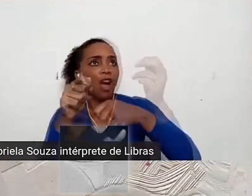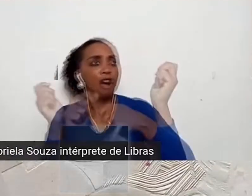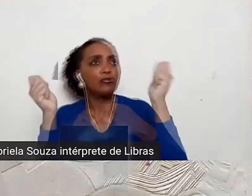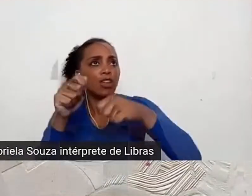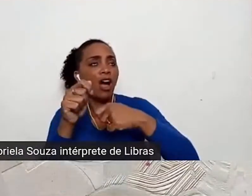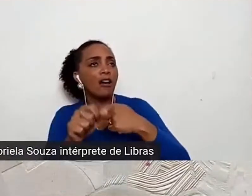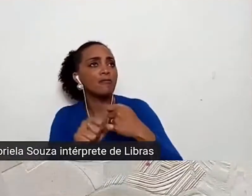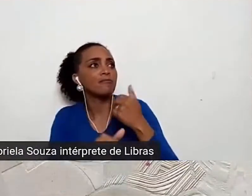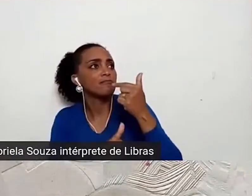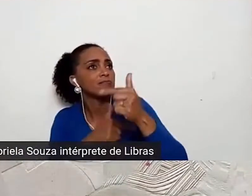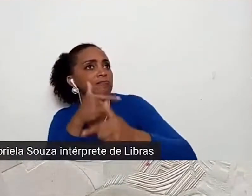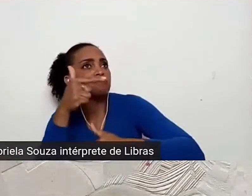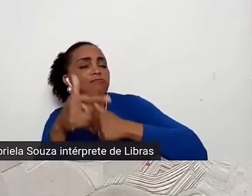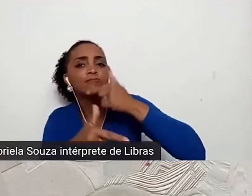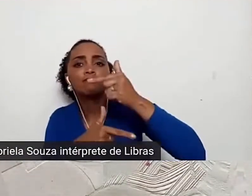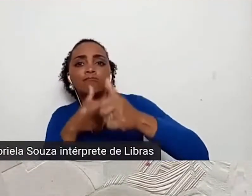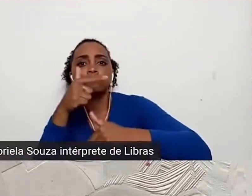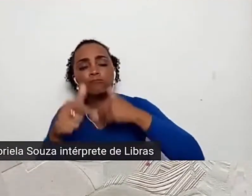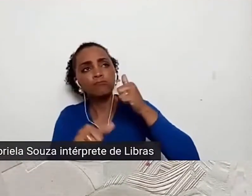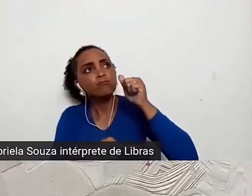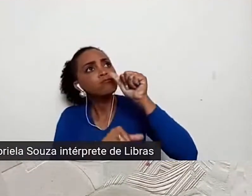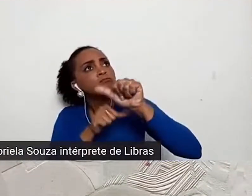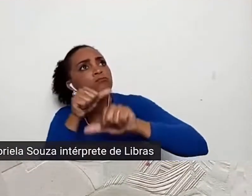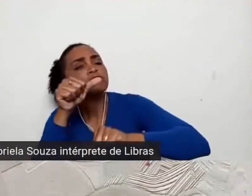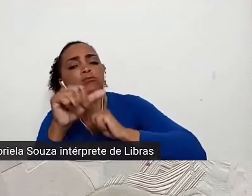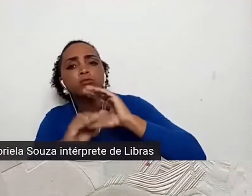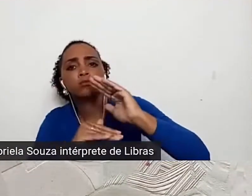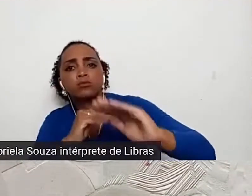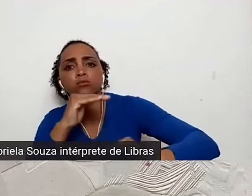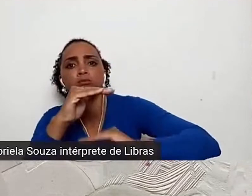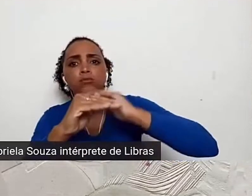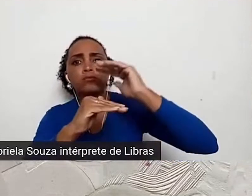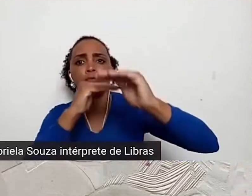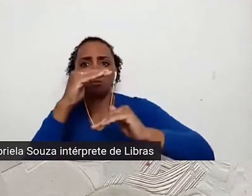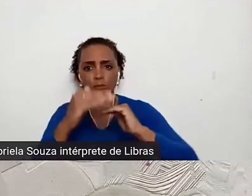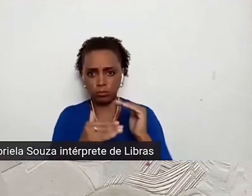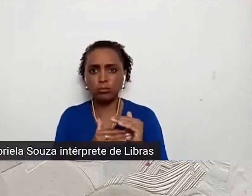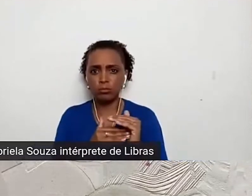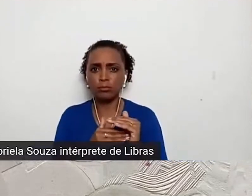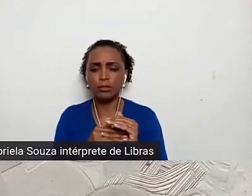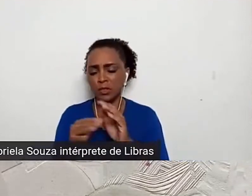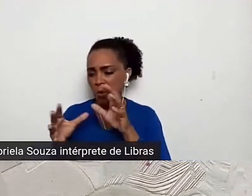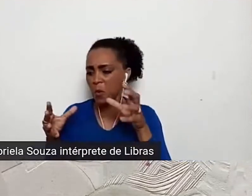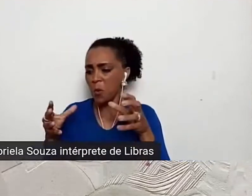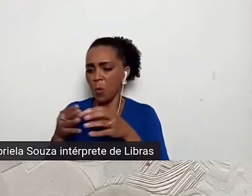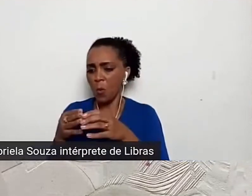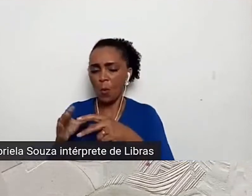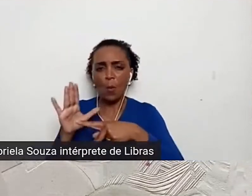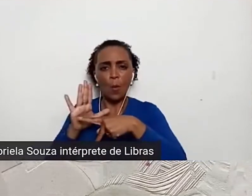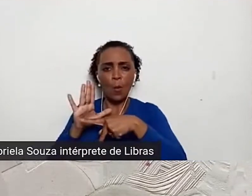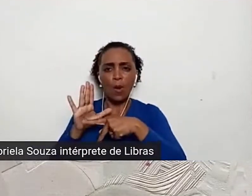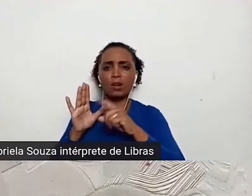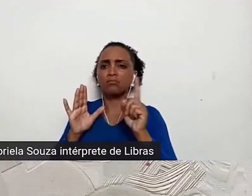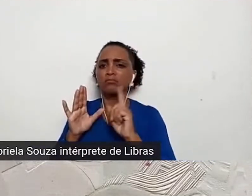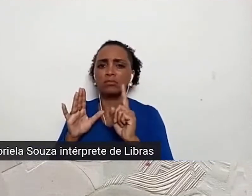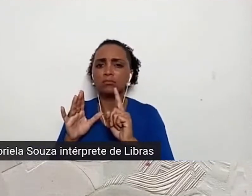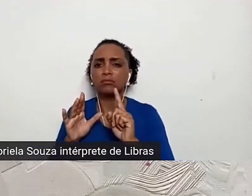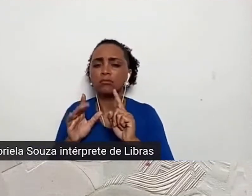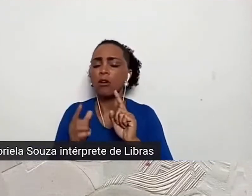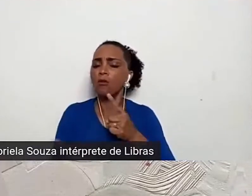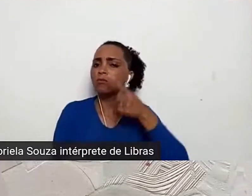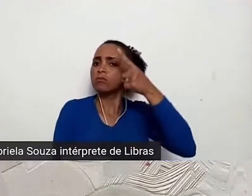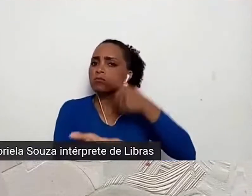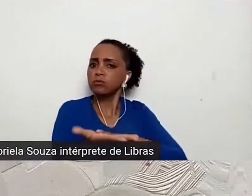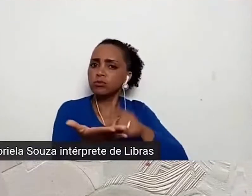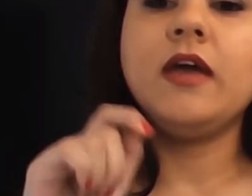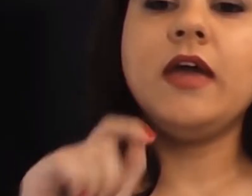futuro não corporativo e tampouco ensimesmado, mas comprometido com os problemas da nação e do